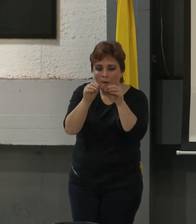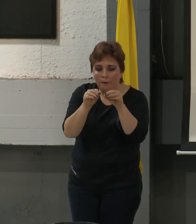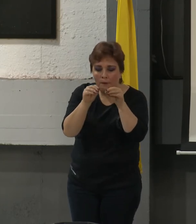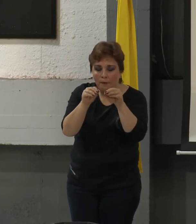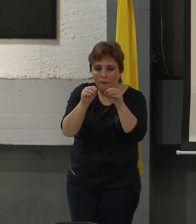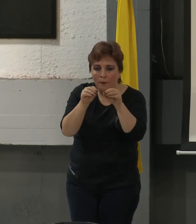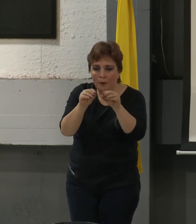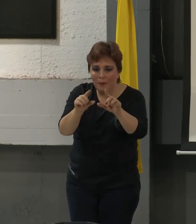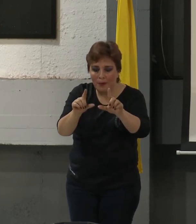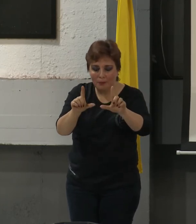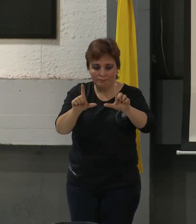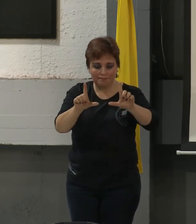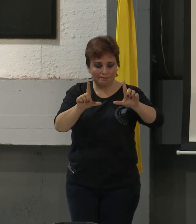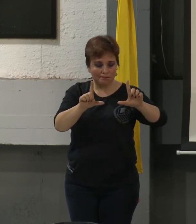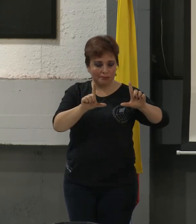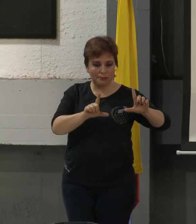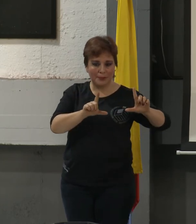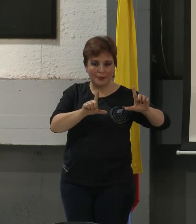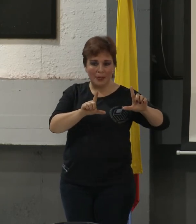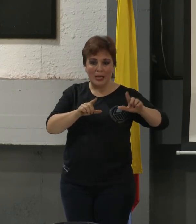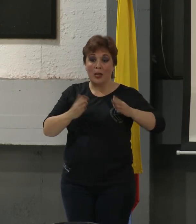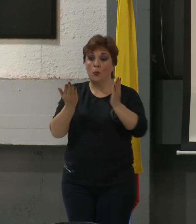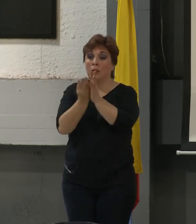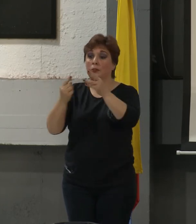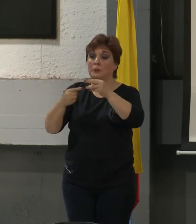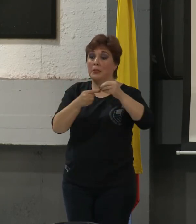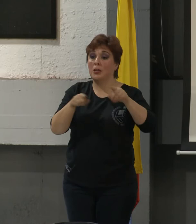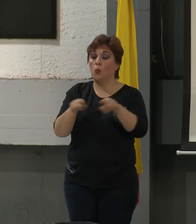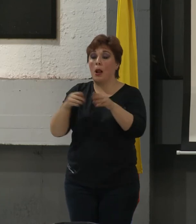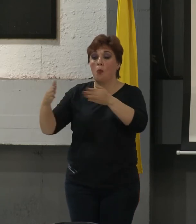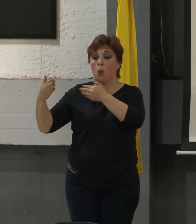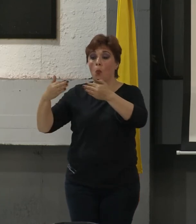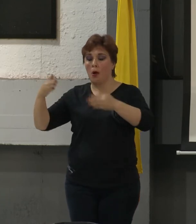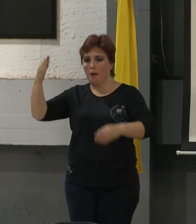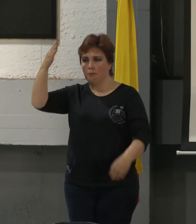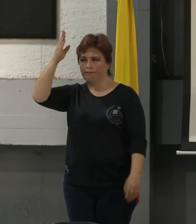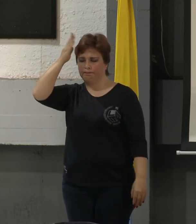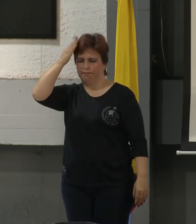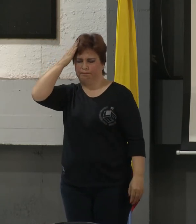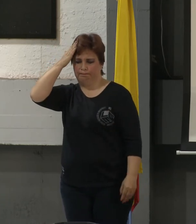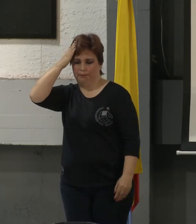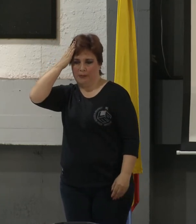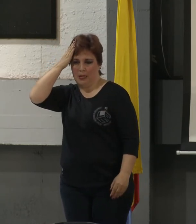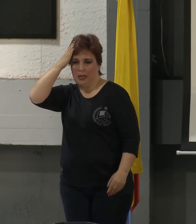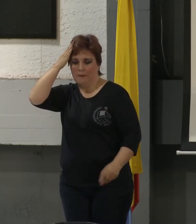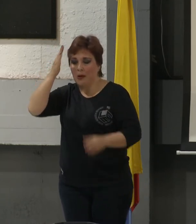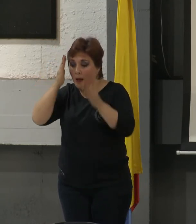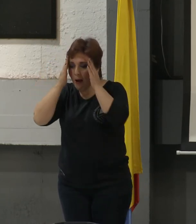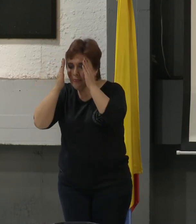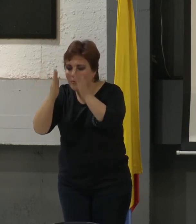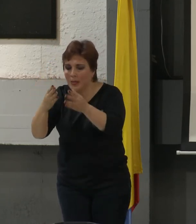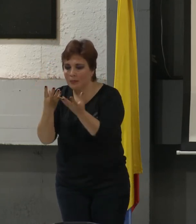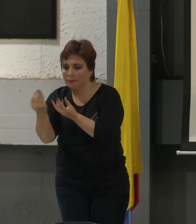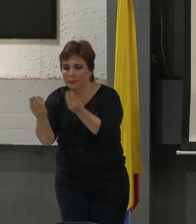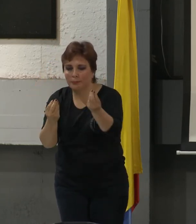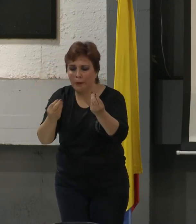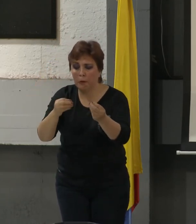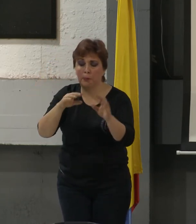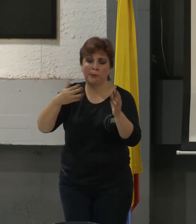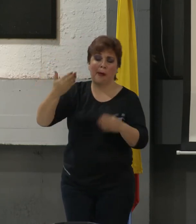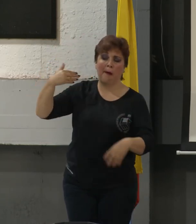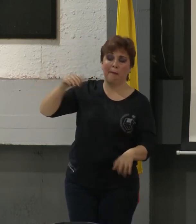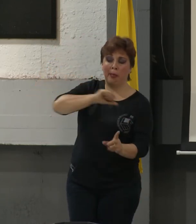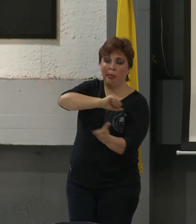campo de saber a los procesos educativos de las poblaciones excluidas históricamente de la escuela y a la formación para